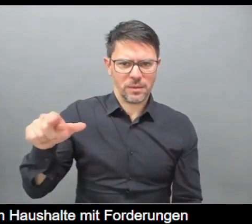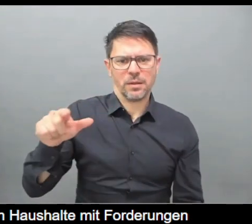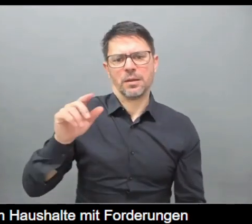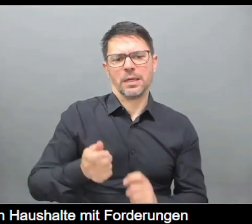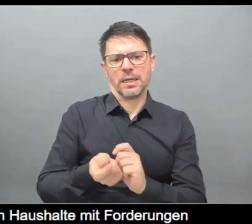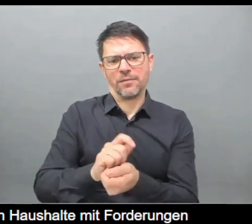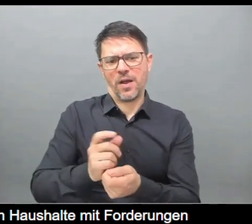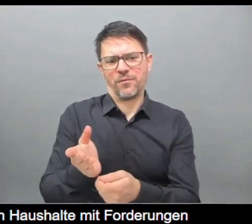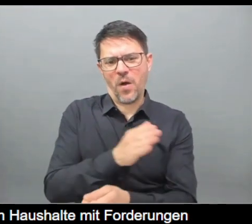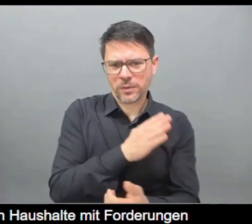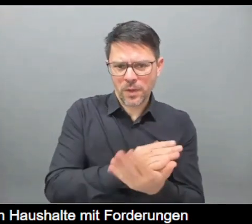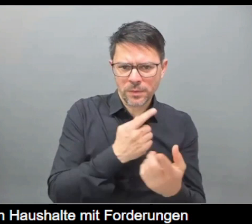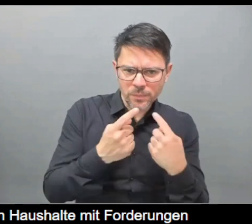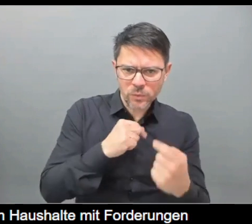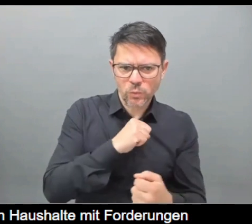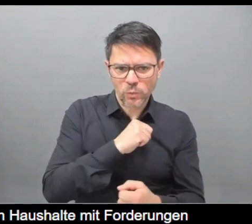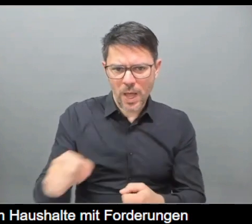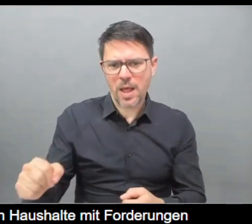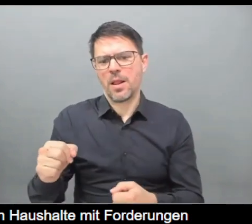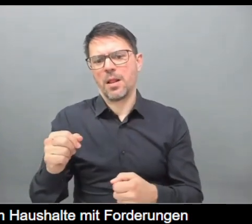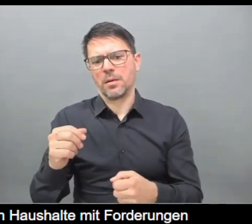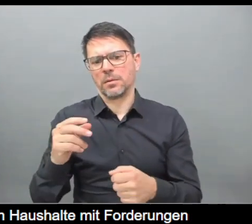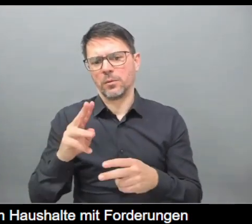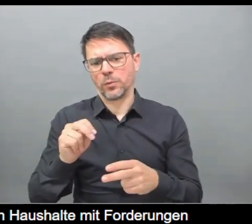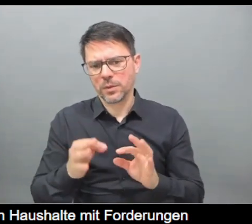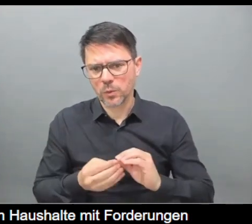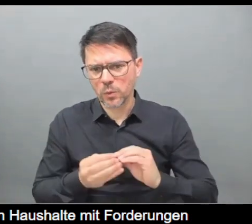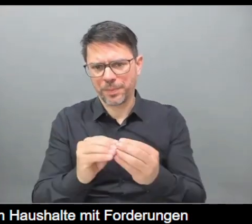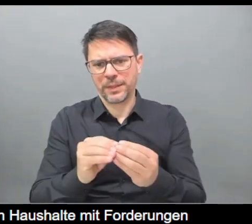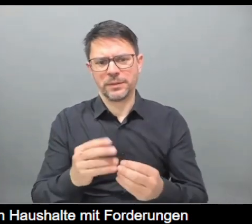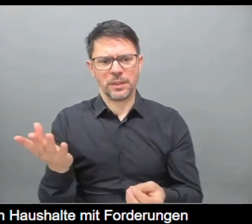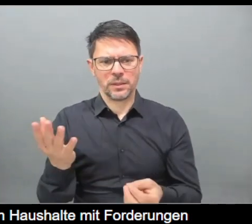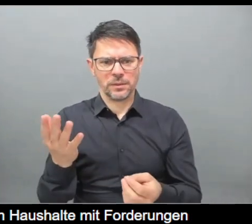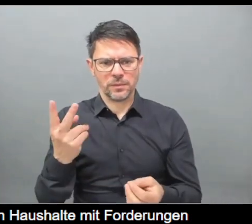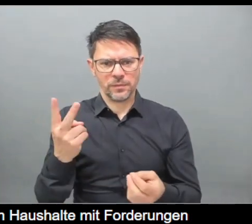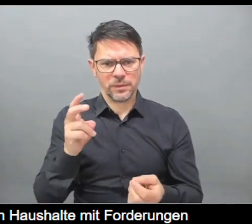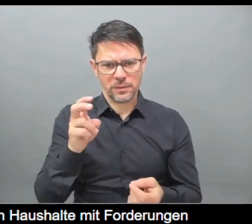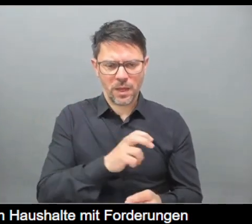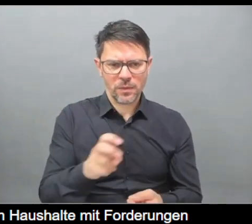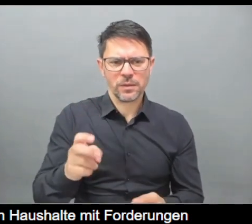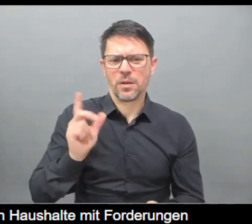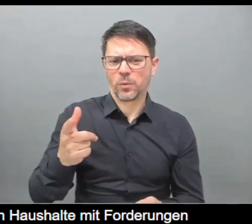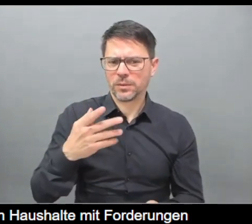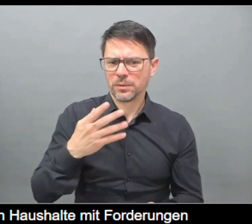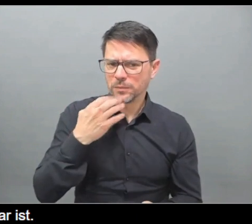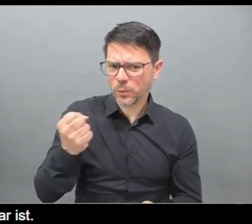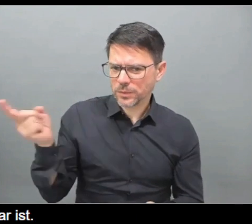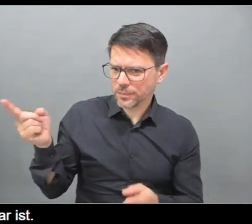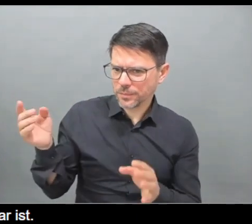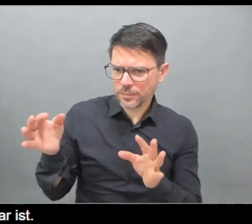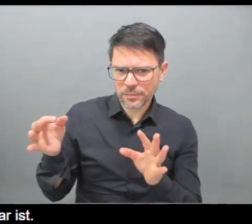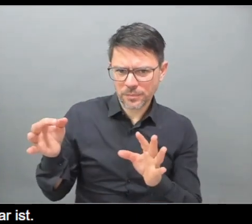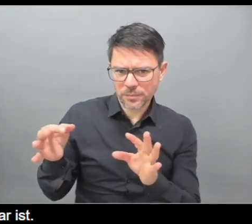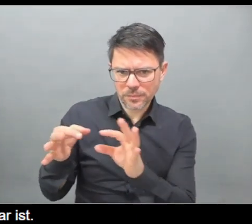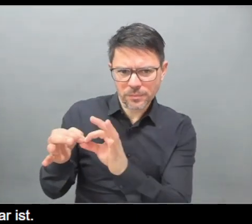gestellt wurden, vollständig auch in den Krankenhäusern ankommen können. 4,5 Milliarden davon sind ausschließlich an das Thema Energie gebunden,